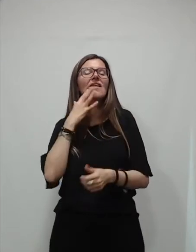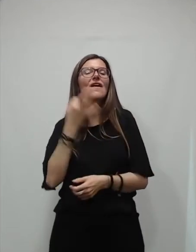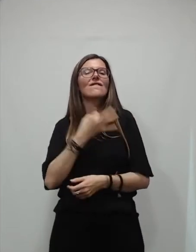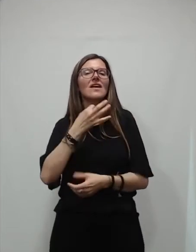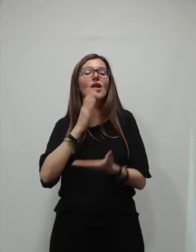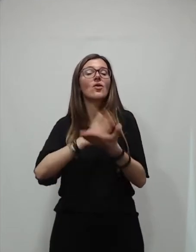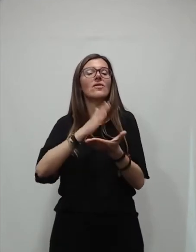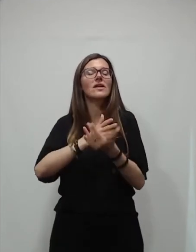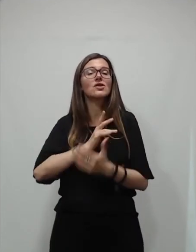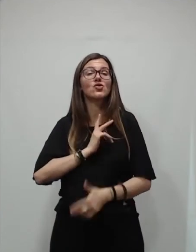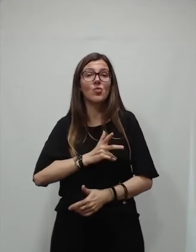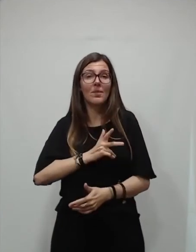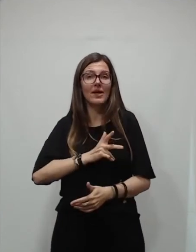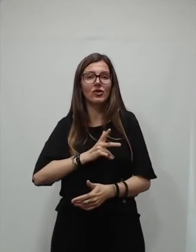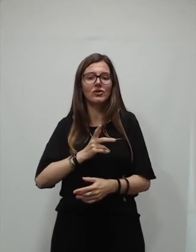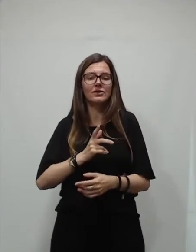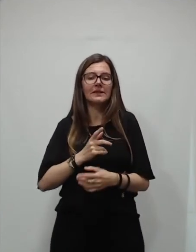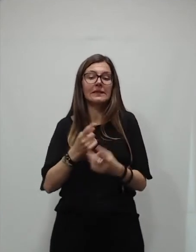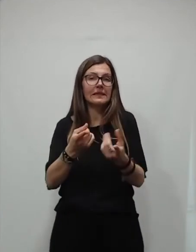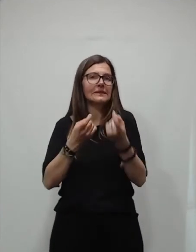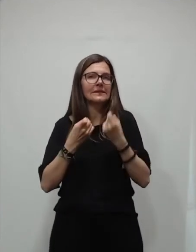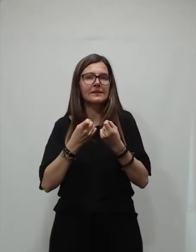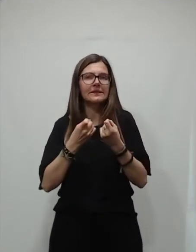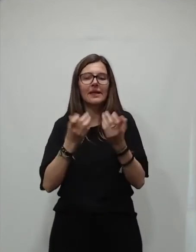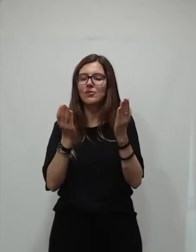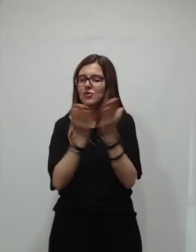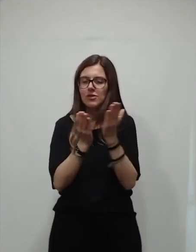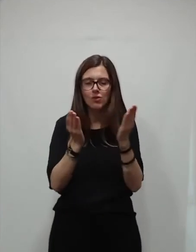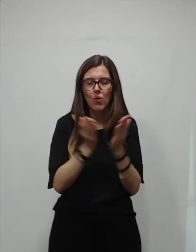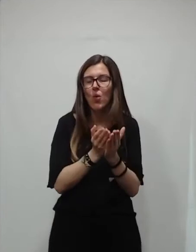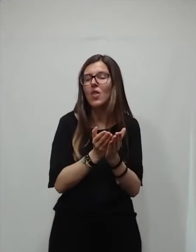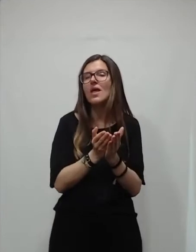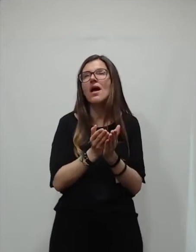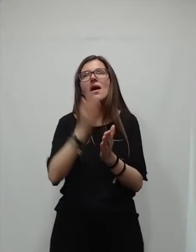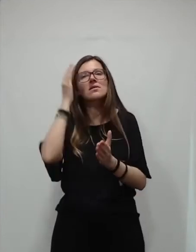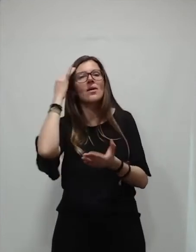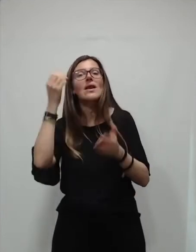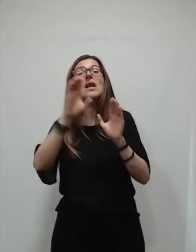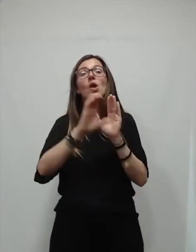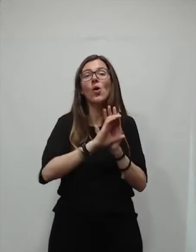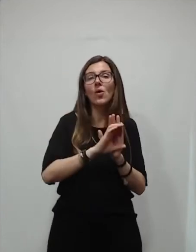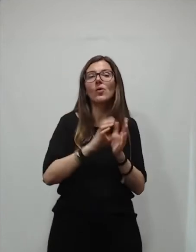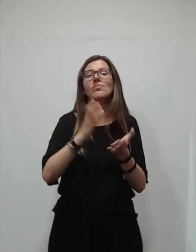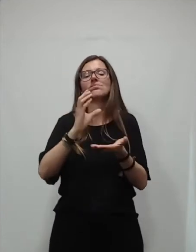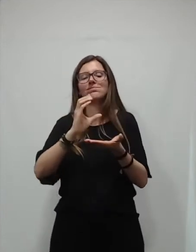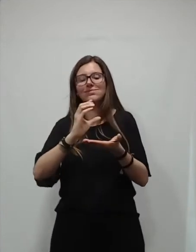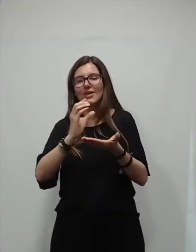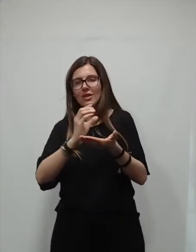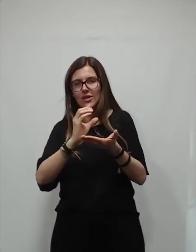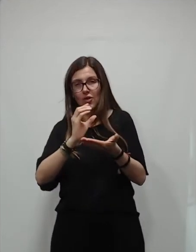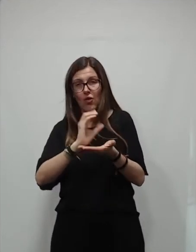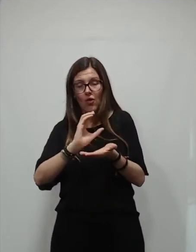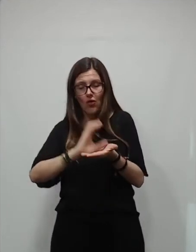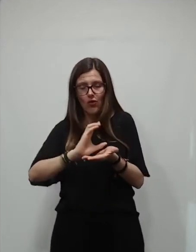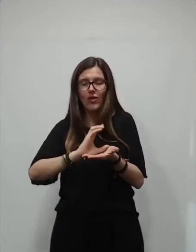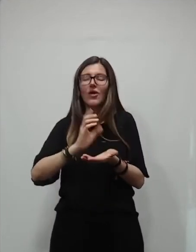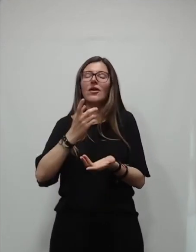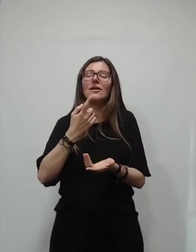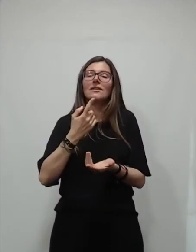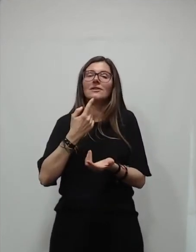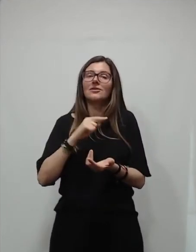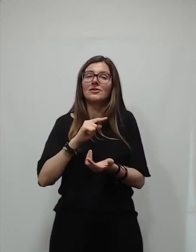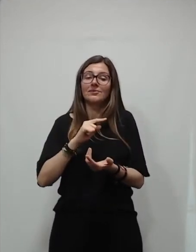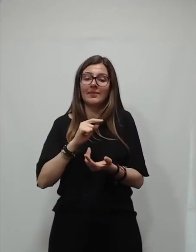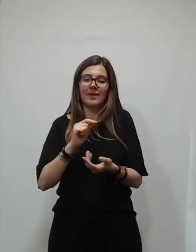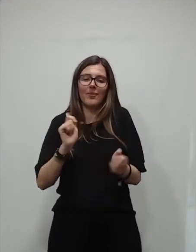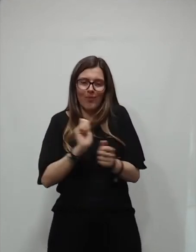también a los códigos. Necesitamos ver al sistema jurídico como un todo y por lo tanto las reformas deben ser integrales. Bueno, en este caso,